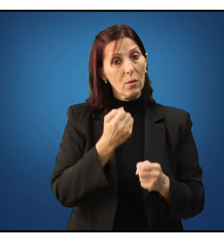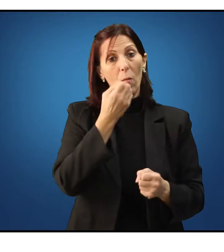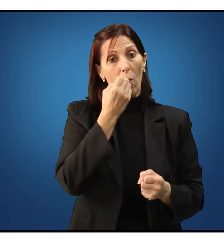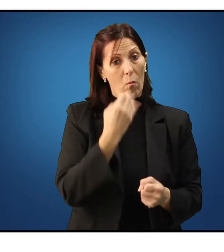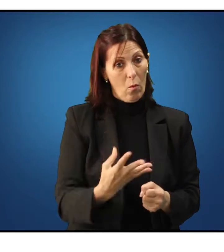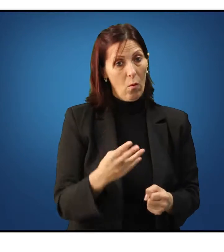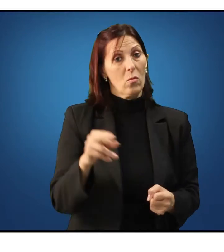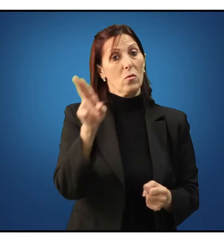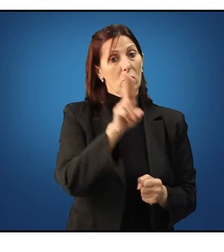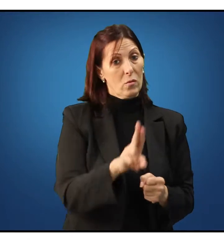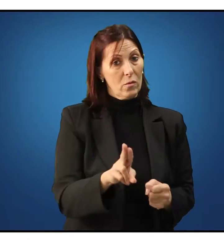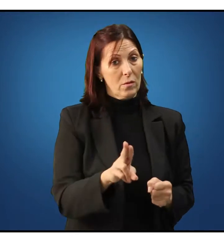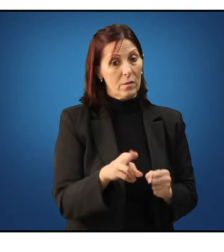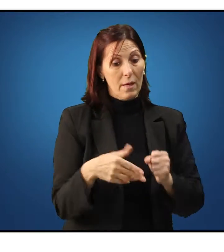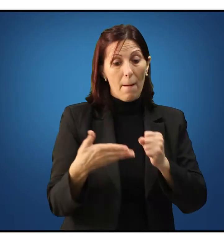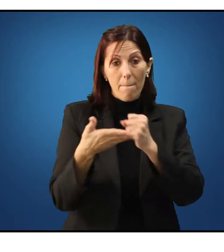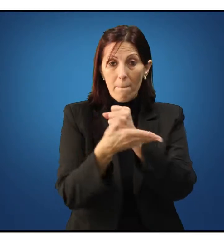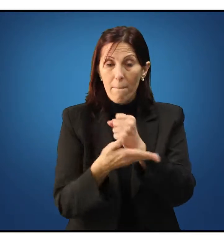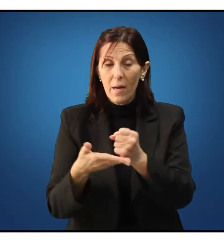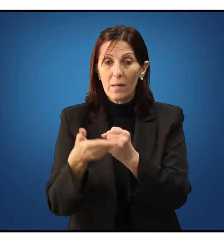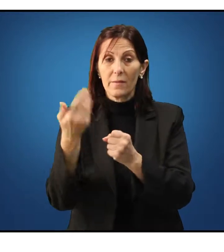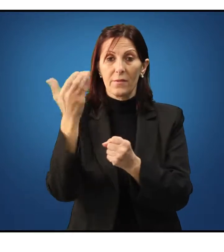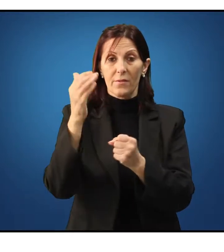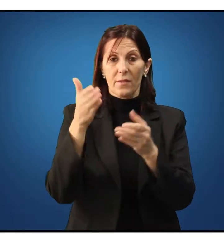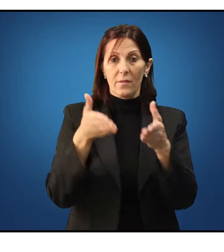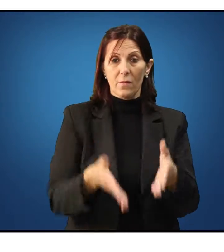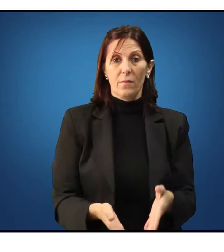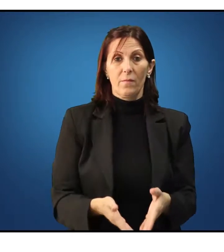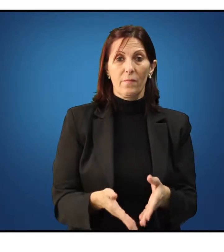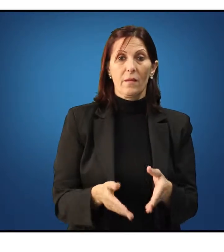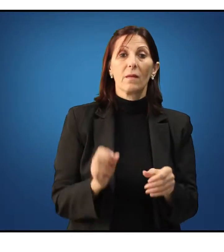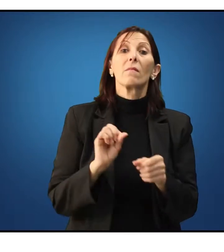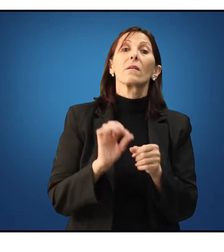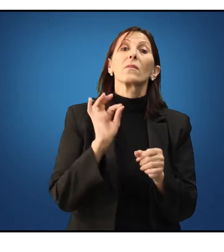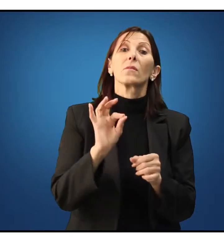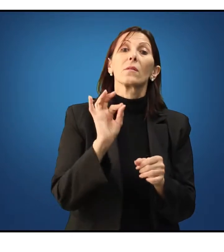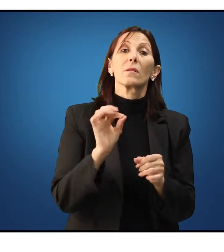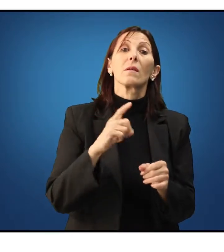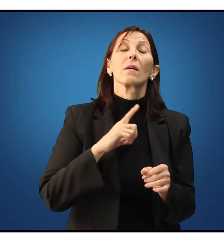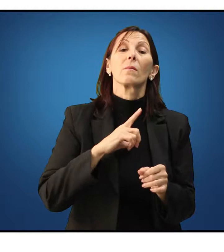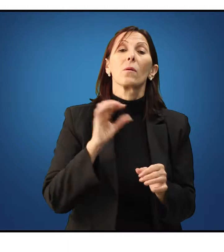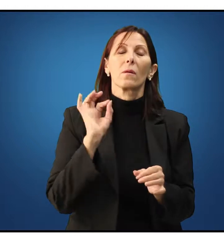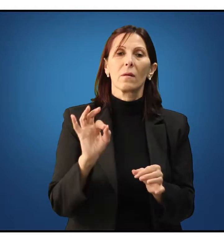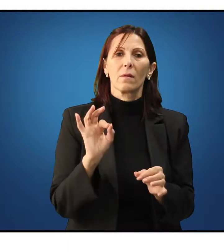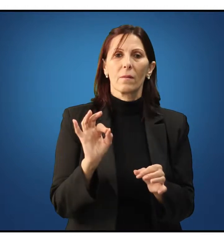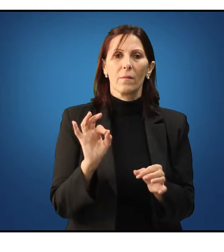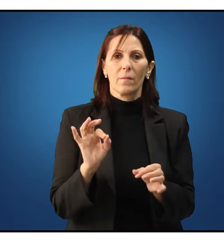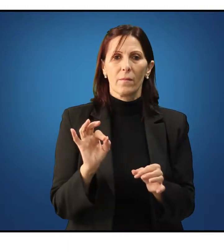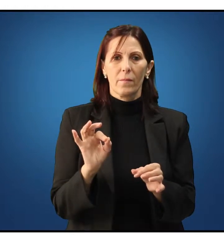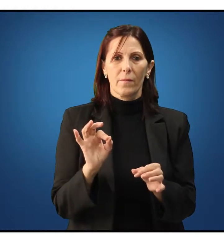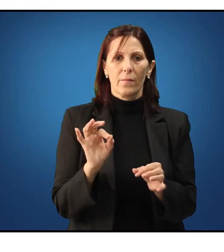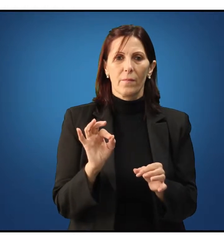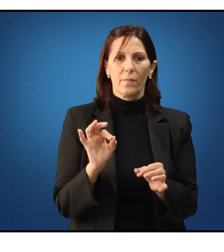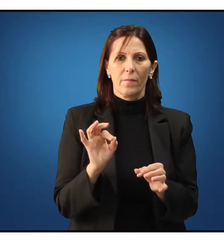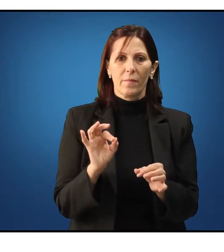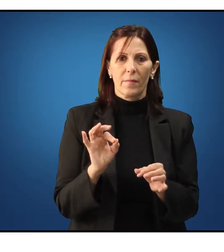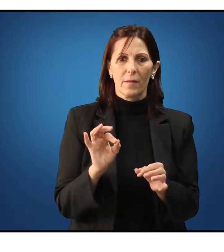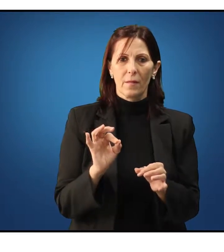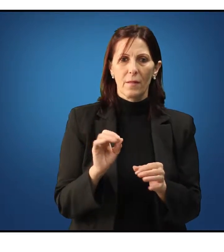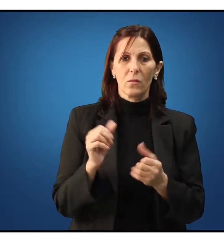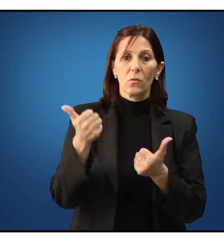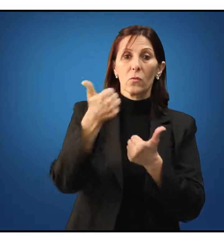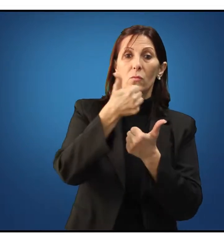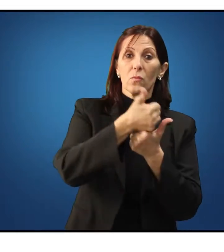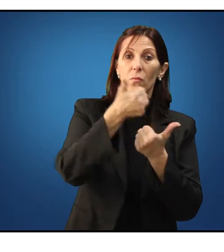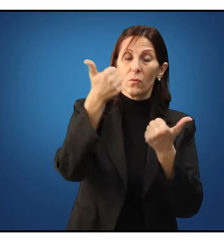portanto, na base da ciência moderna, é o que faz com que nós tenhamos a substituição de um